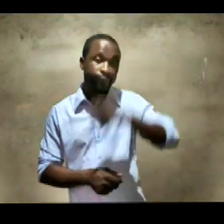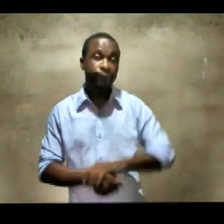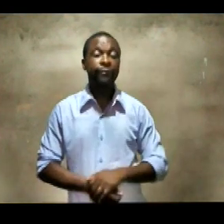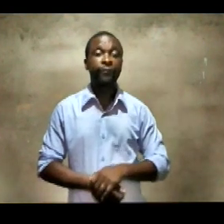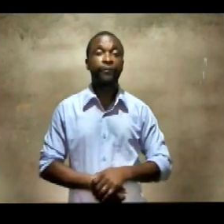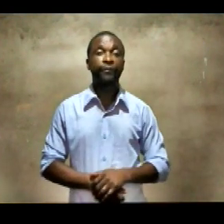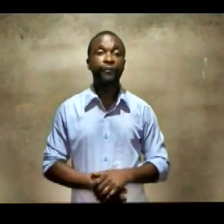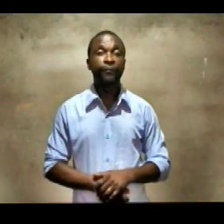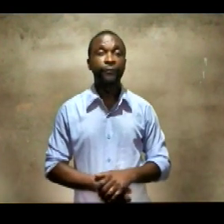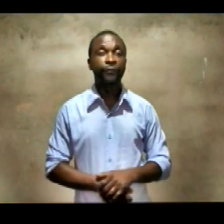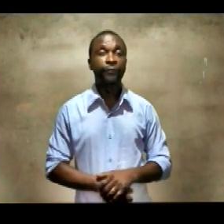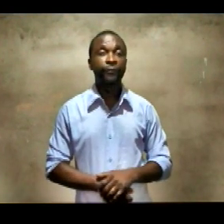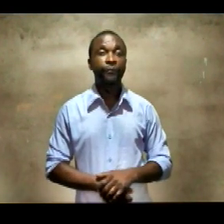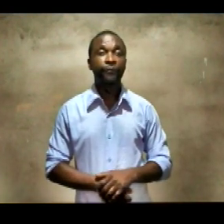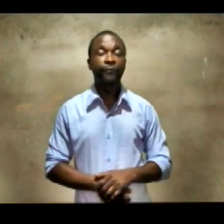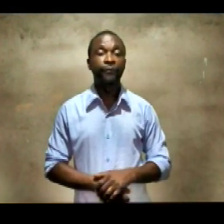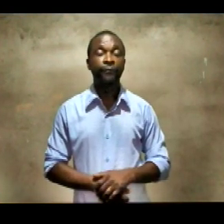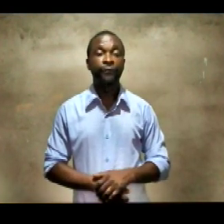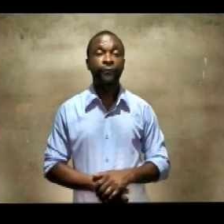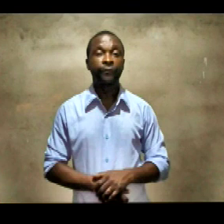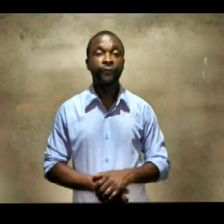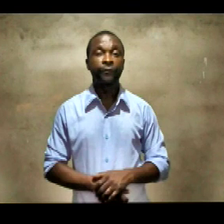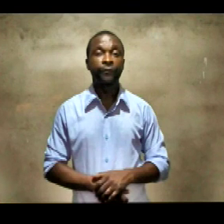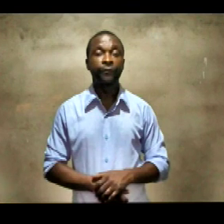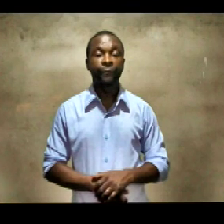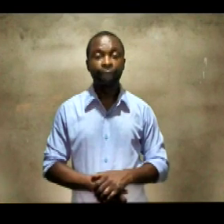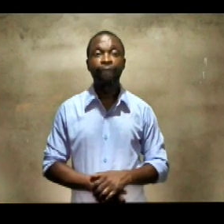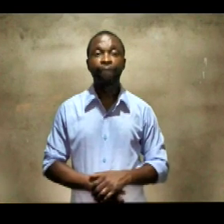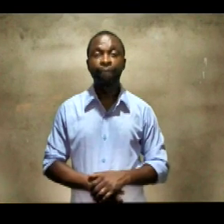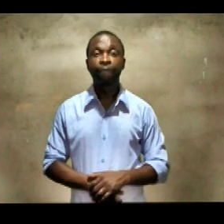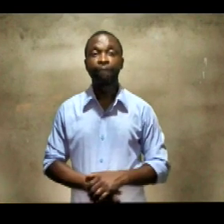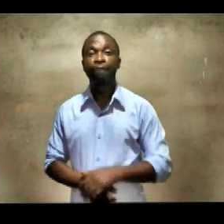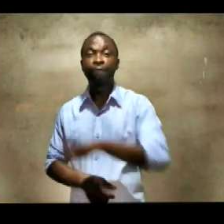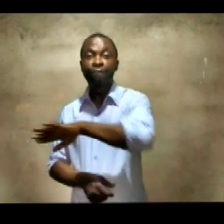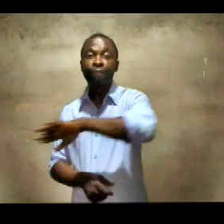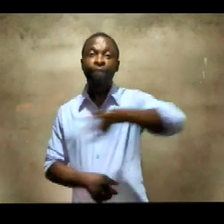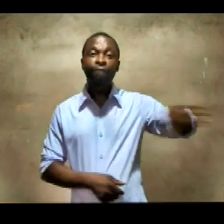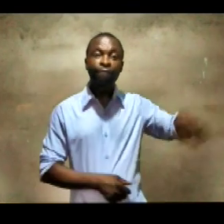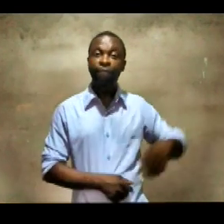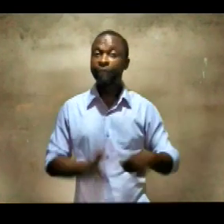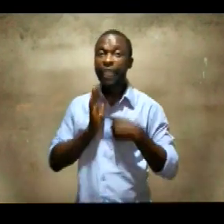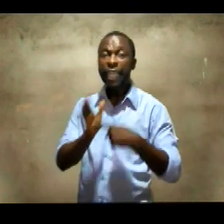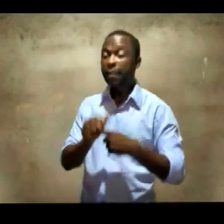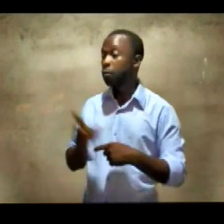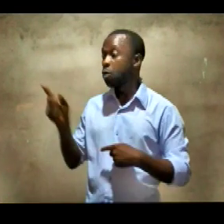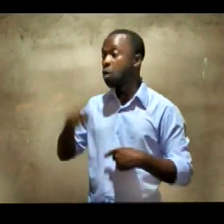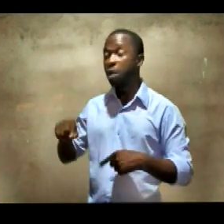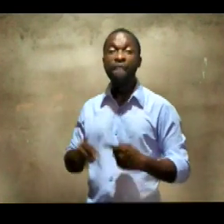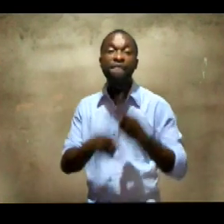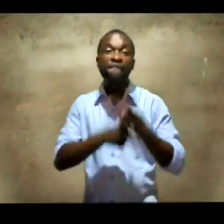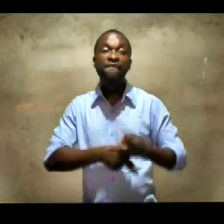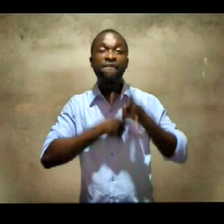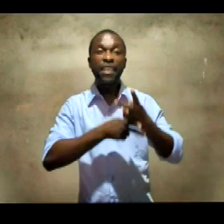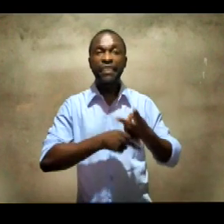De leurs animaux pour se nourrir et gagner leur vie. Mais ces animaux sont souvent menacés par des prédateurs comme le lion, car lions et